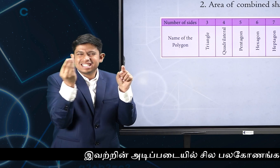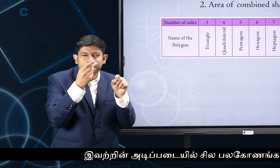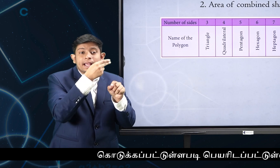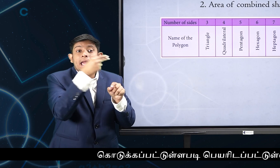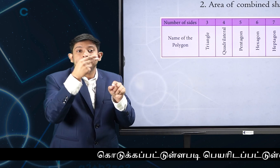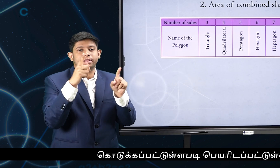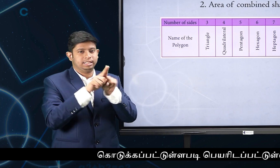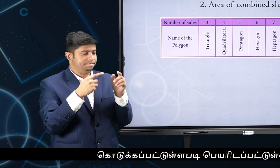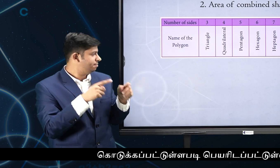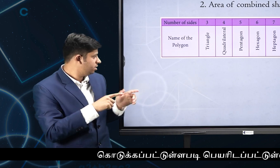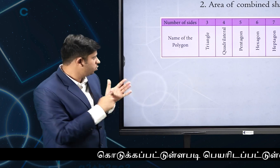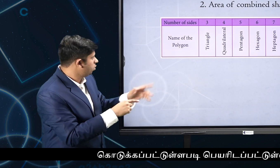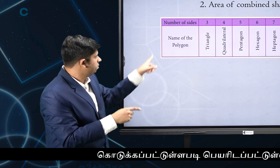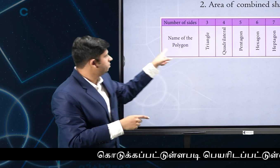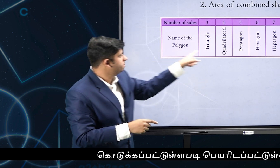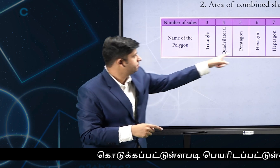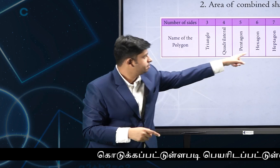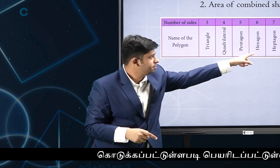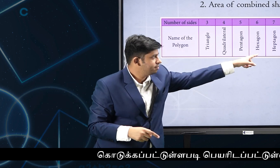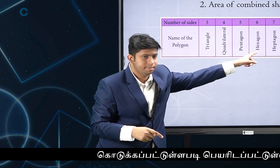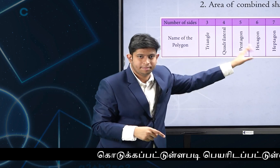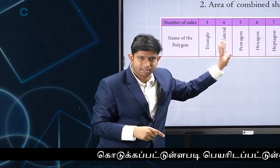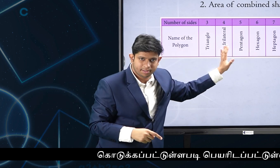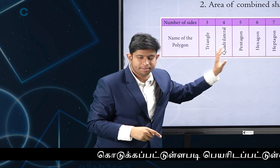கீழே கொடுக்கப்பட்டுள்ளபடி பெயரிடப்பட்டுள்ளது.